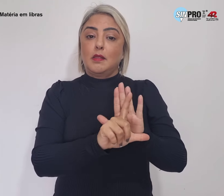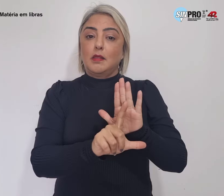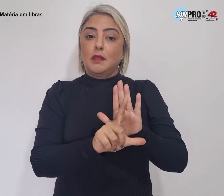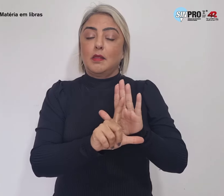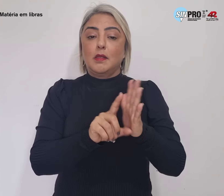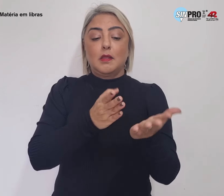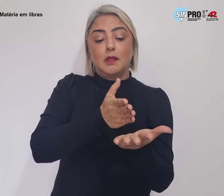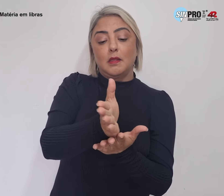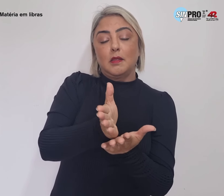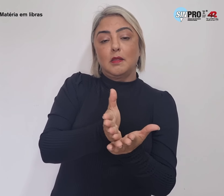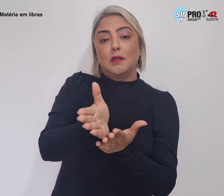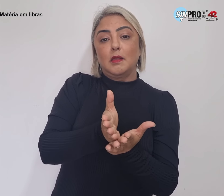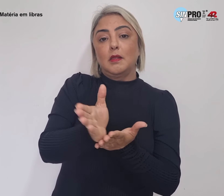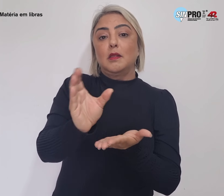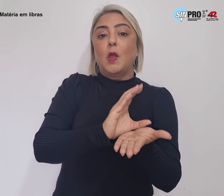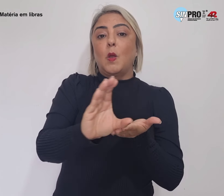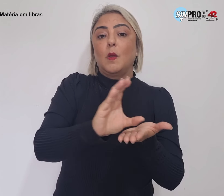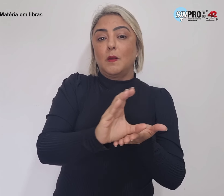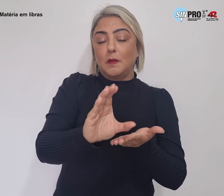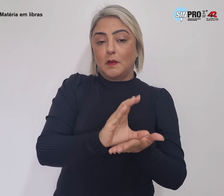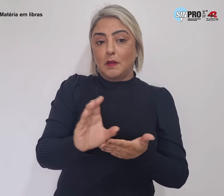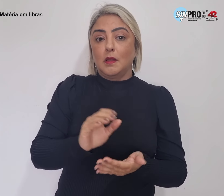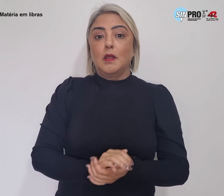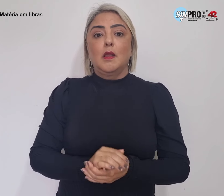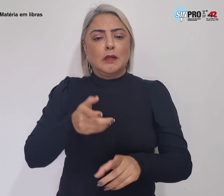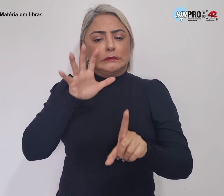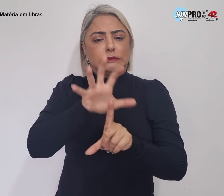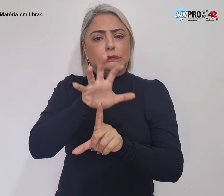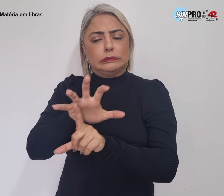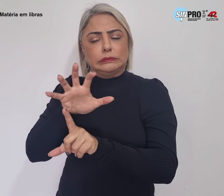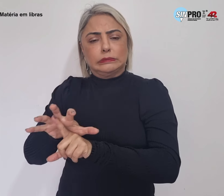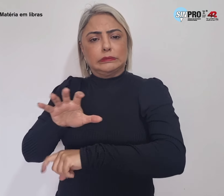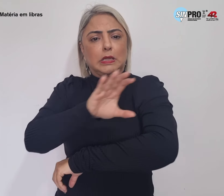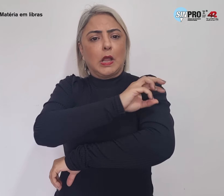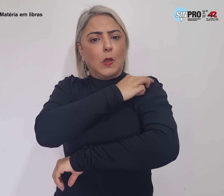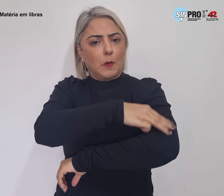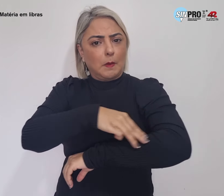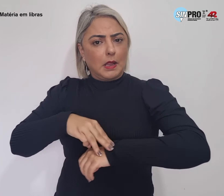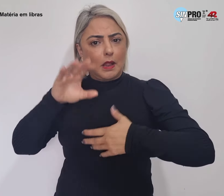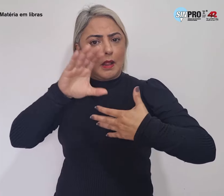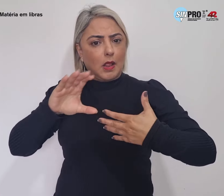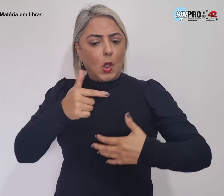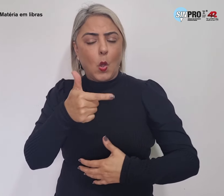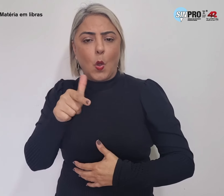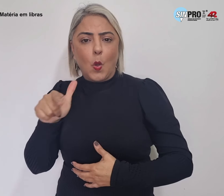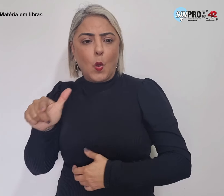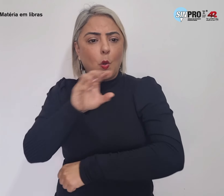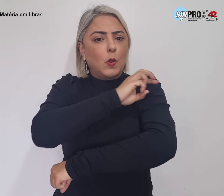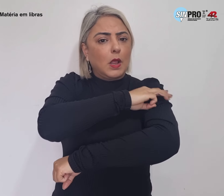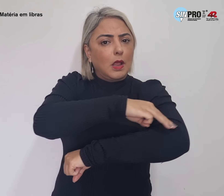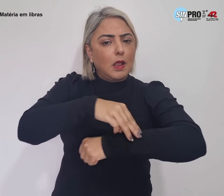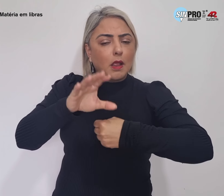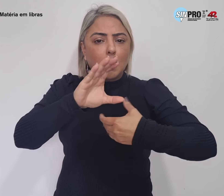Com a pressão da categoria do magistério e outras categorias do serviço público, o veto foi